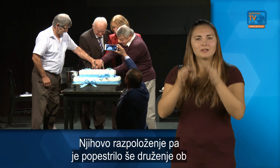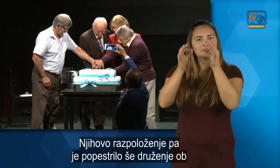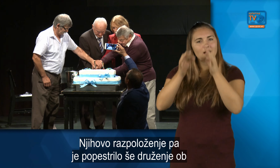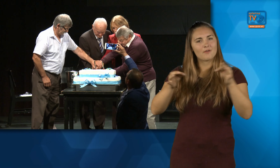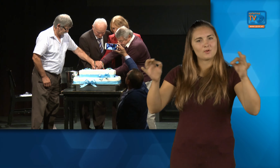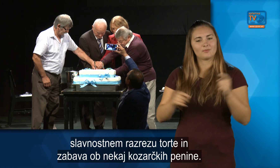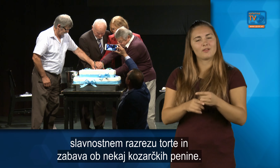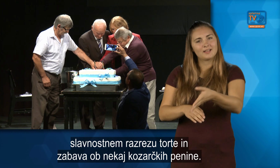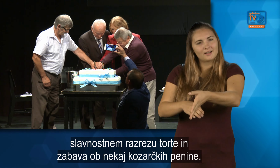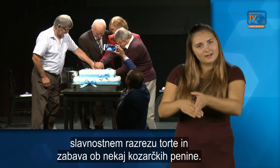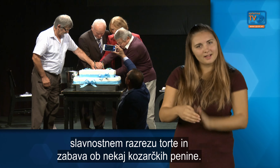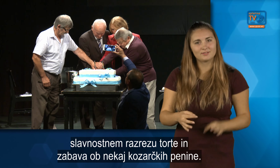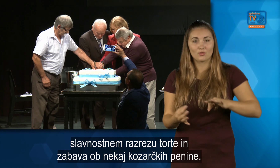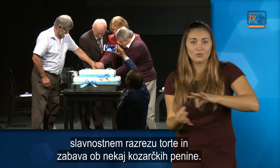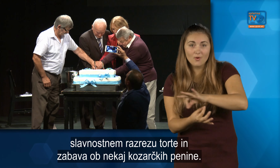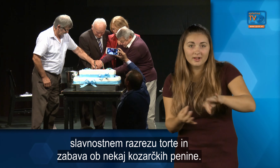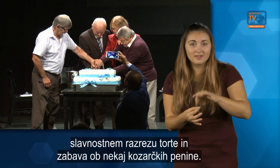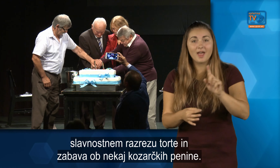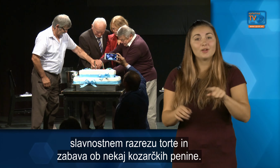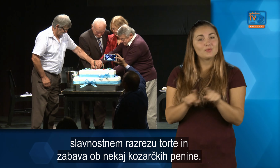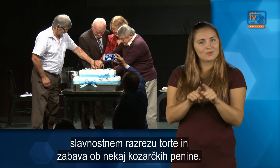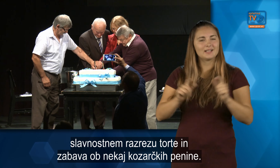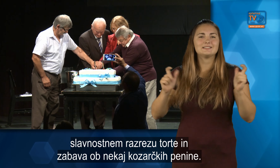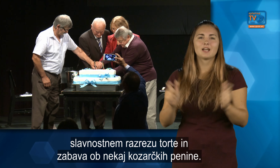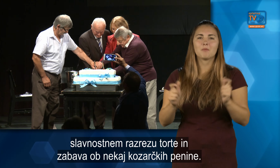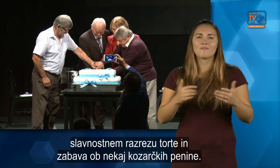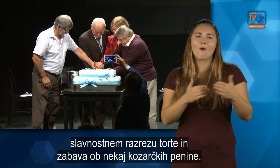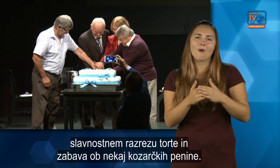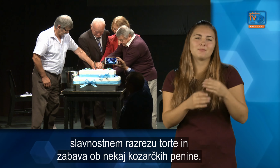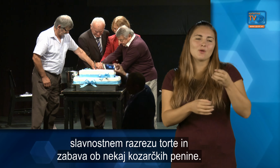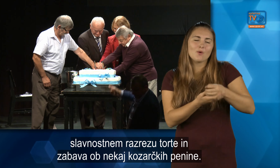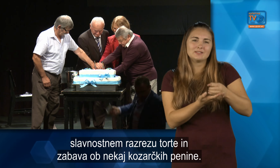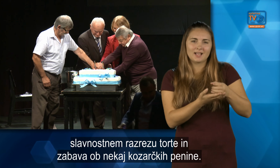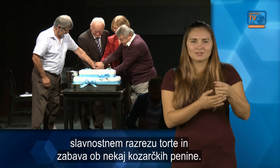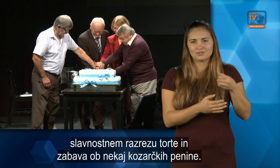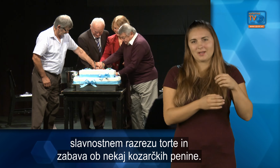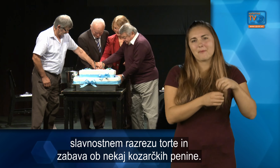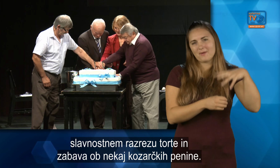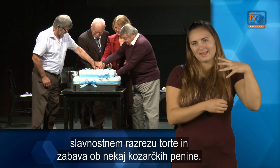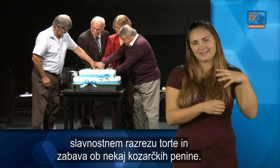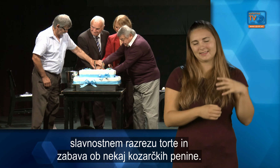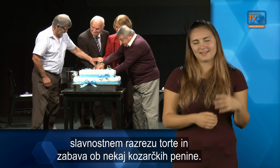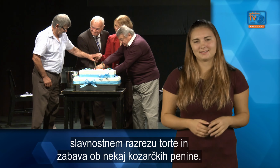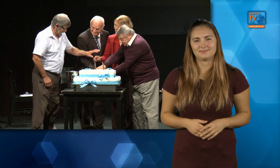ob slavnostnem razrezu torte in zabava ob nekaj kozarčkih penine.